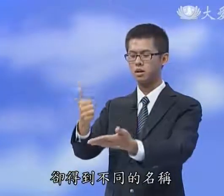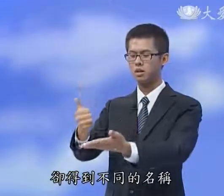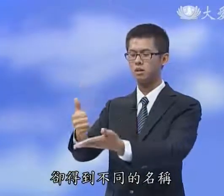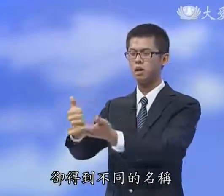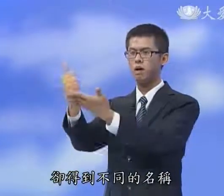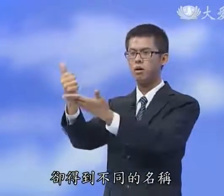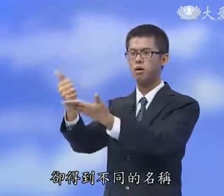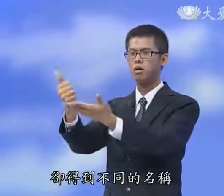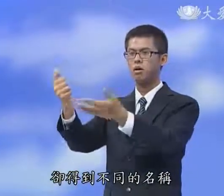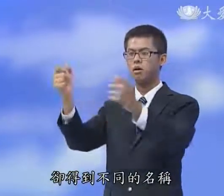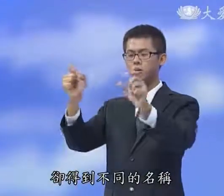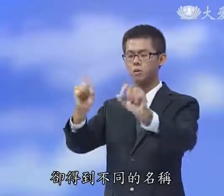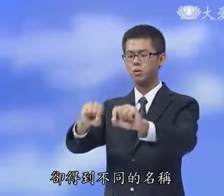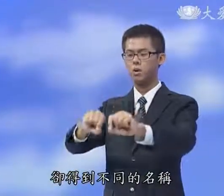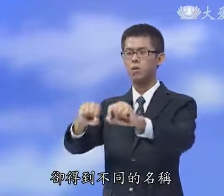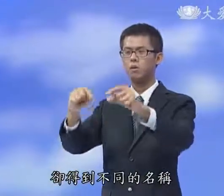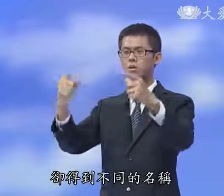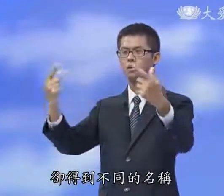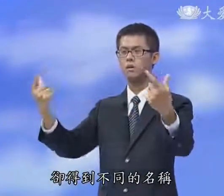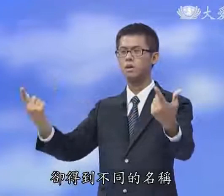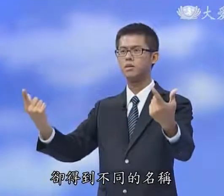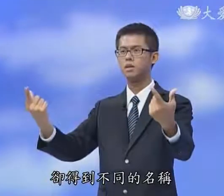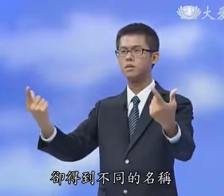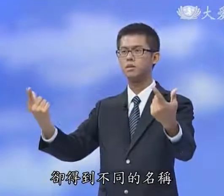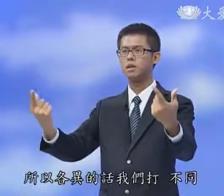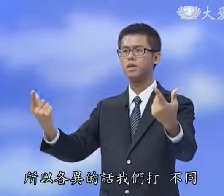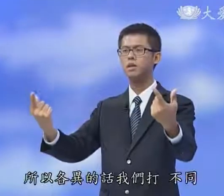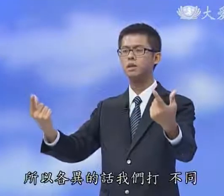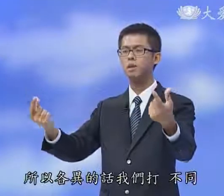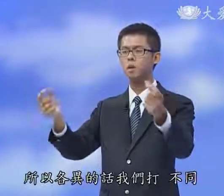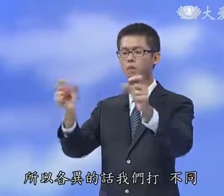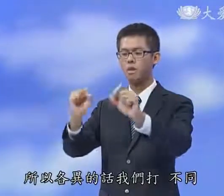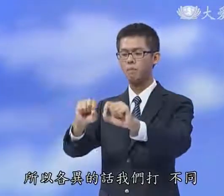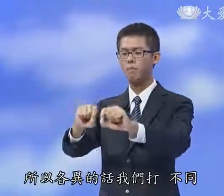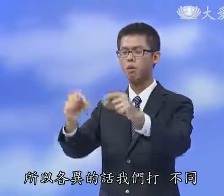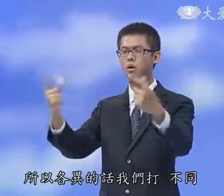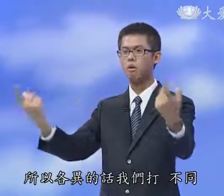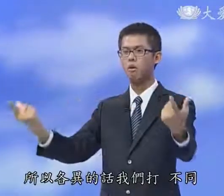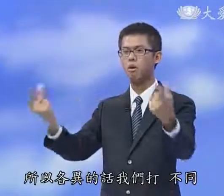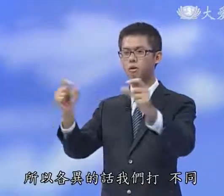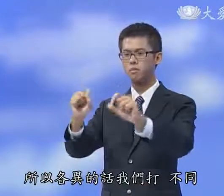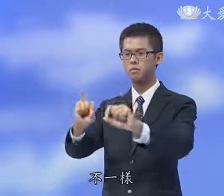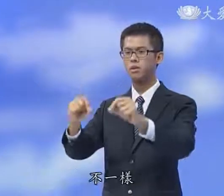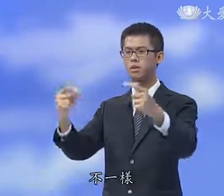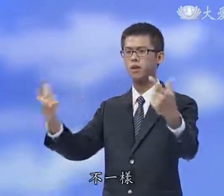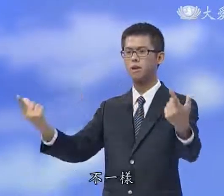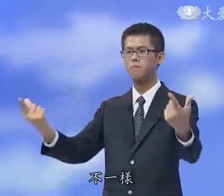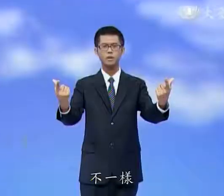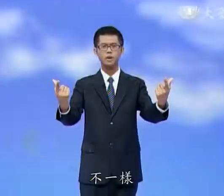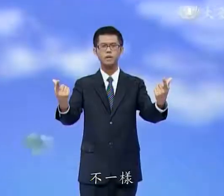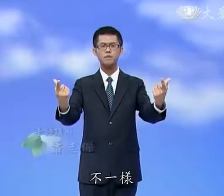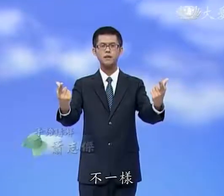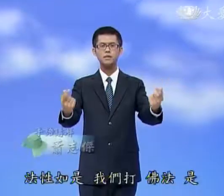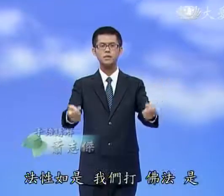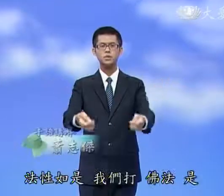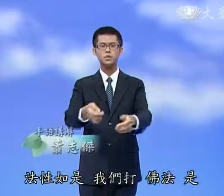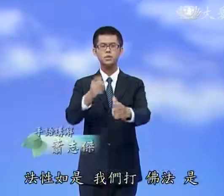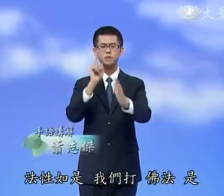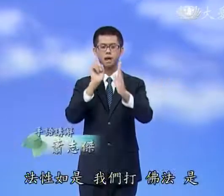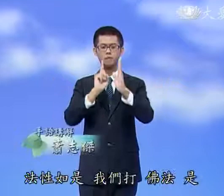得到不同的名称。所以各异的话，我们打不同不一样。法性如是，我们